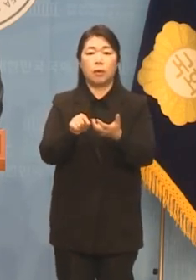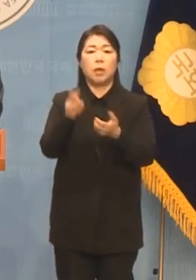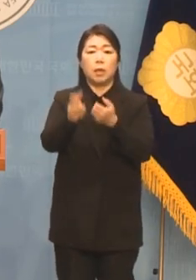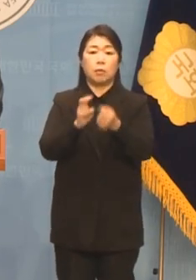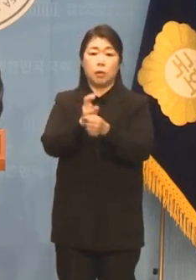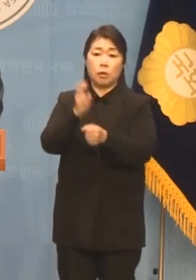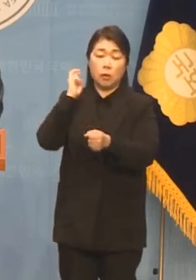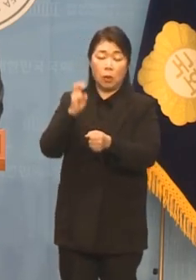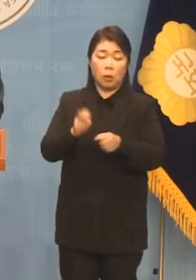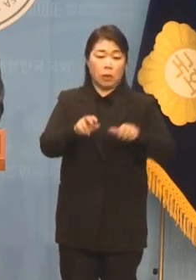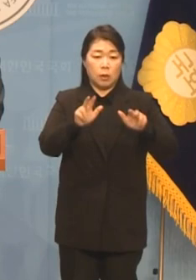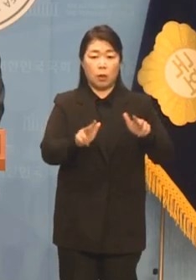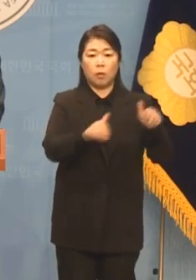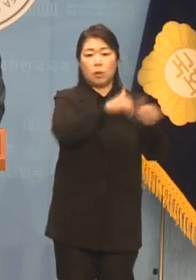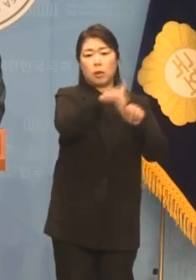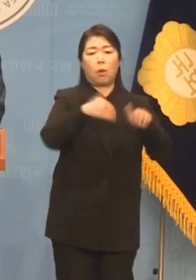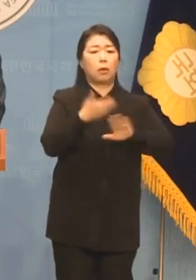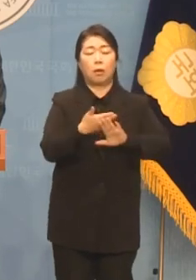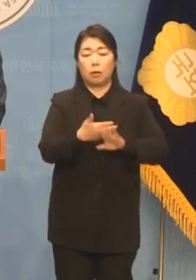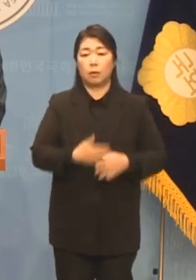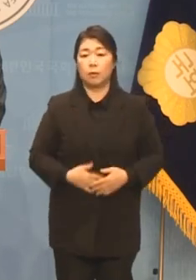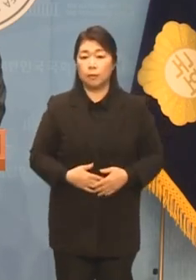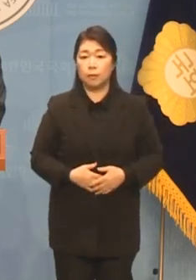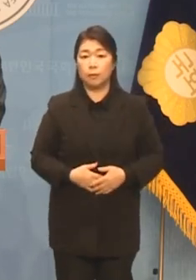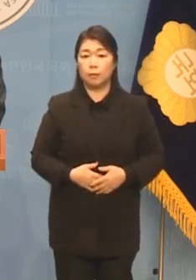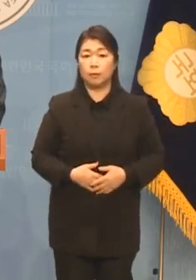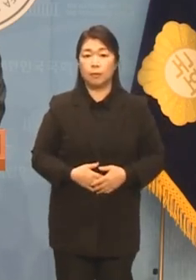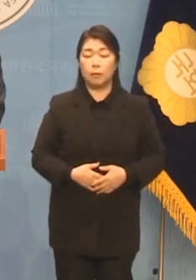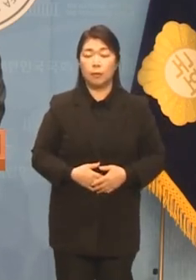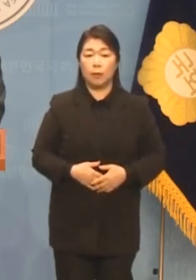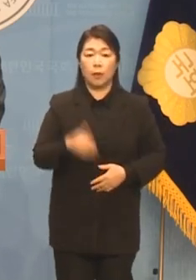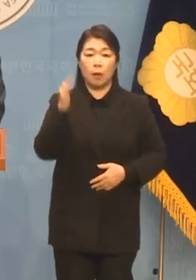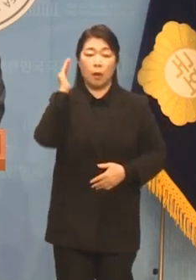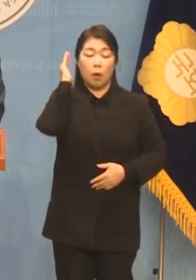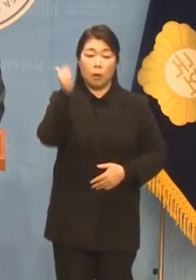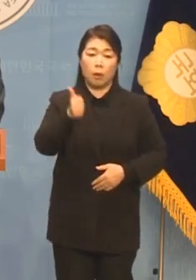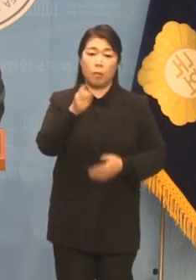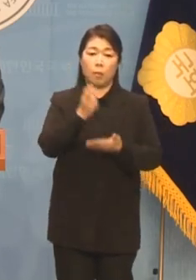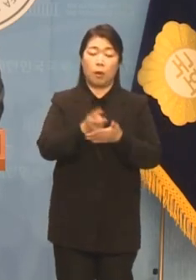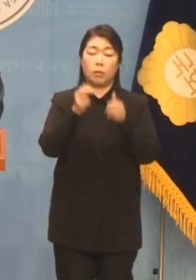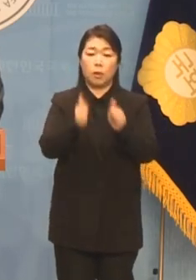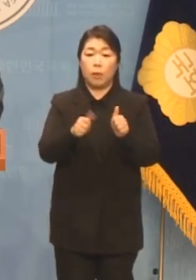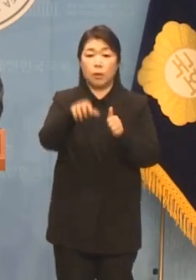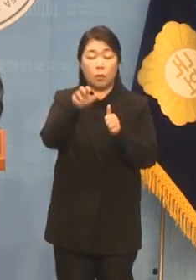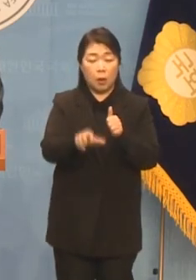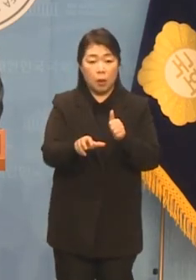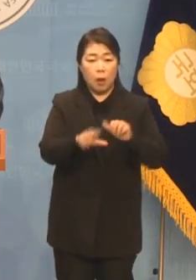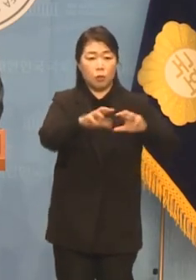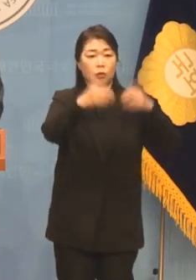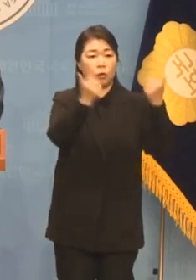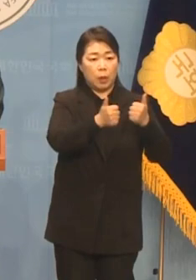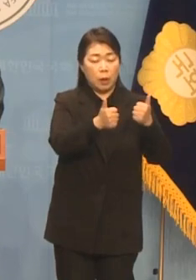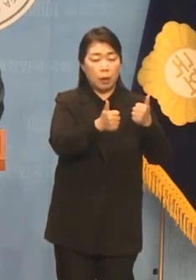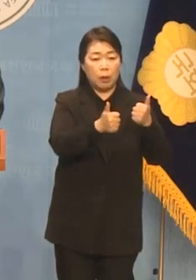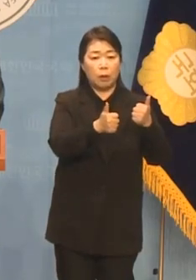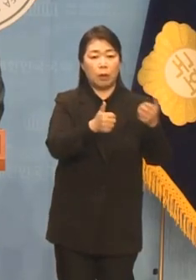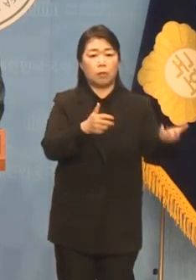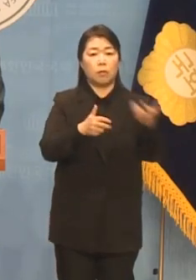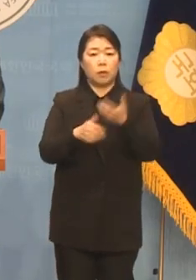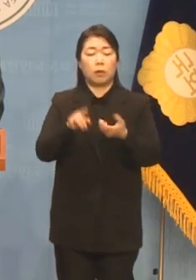지금 헌법 재판소가 국민의 대표인 국회의 정치적 결단을 또다시 위헌으로 뒤집기는